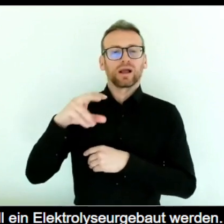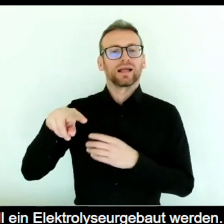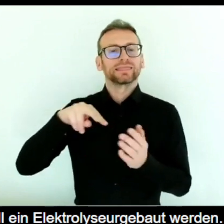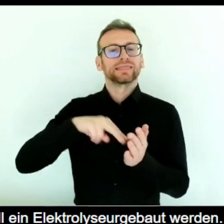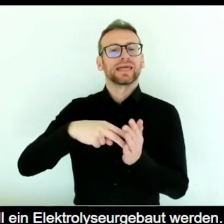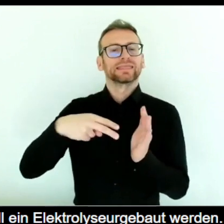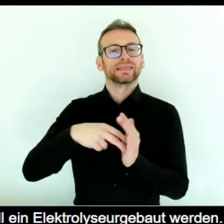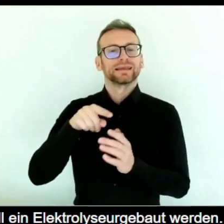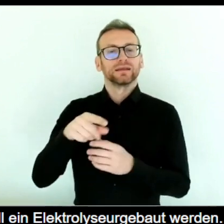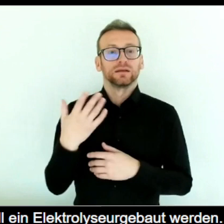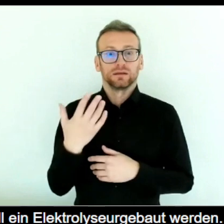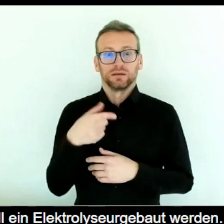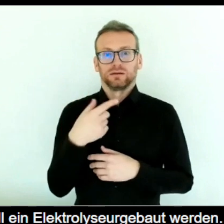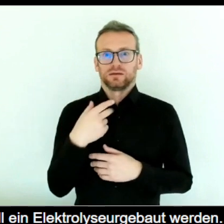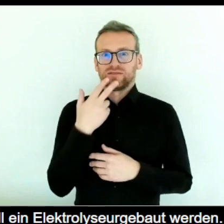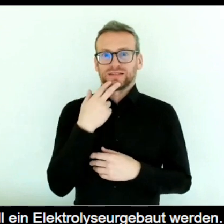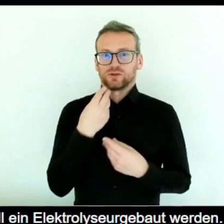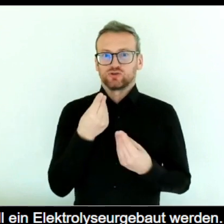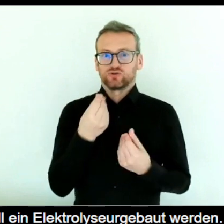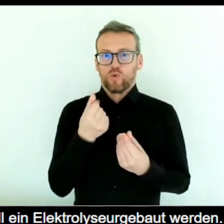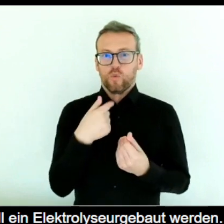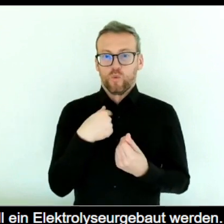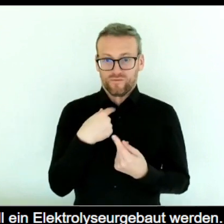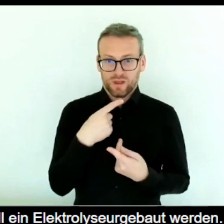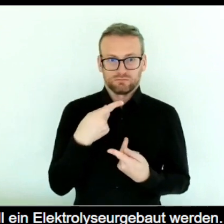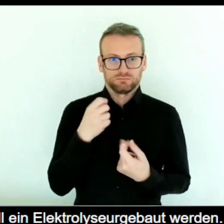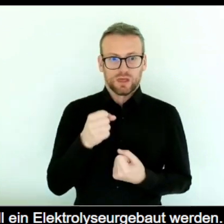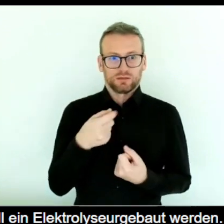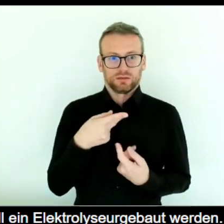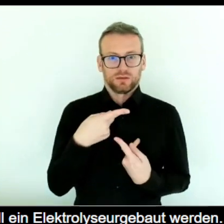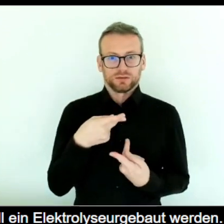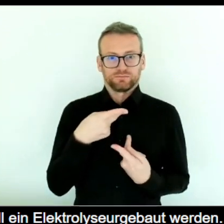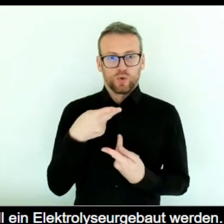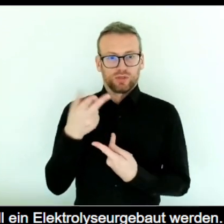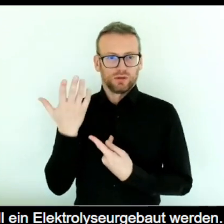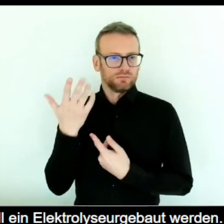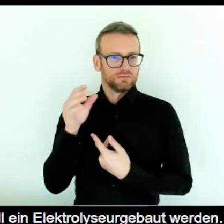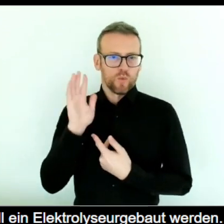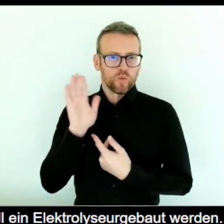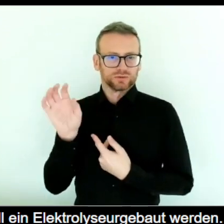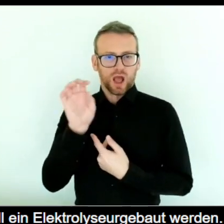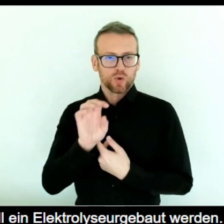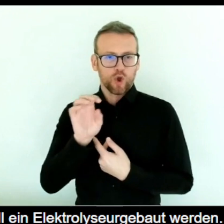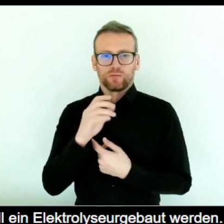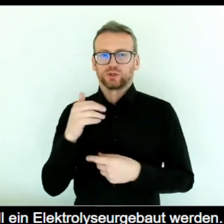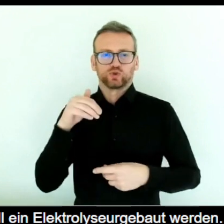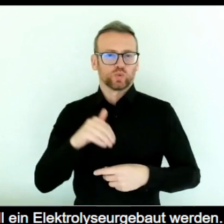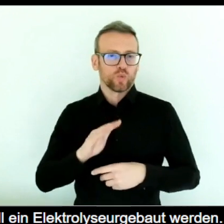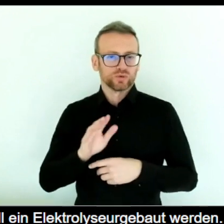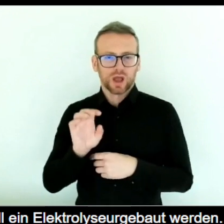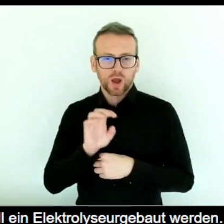transportierbar. Wir haben ein Joint Venture zwischen Verbund und Green Hydrogen